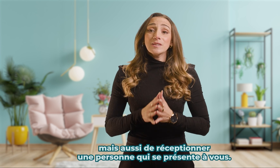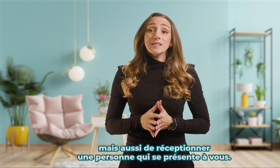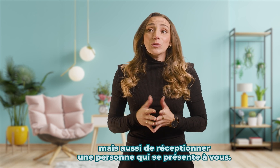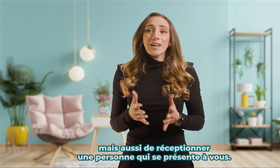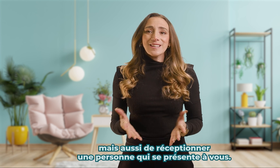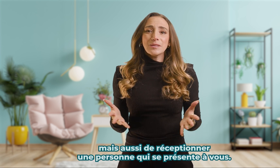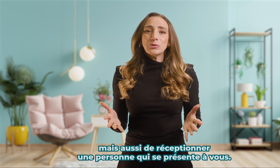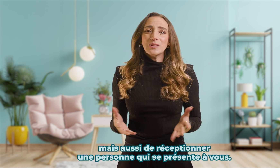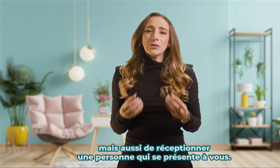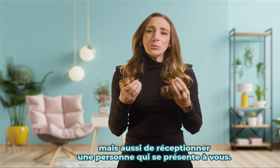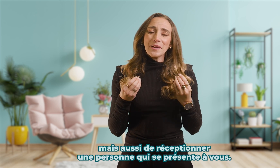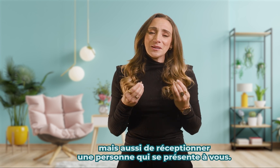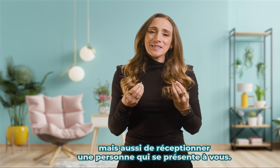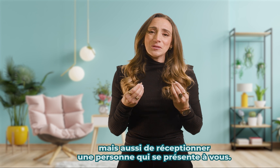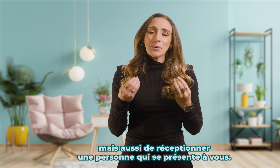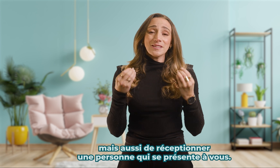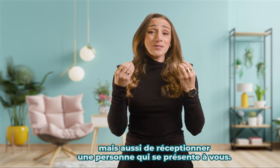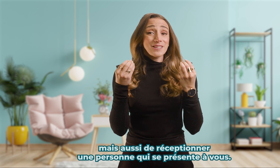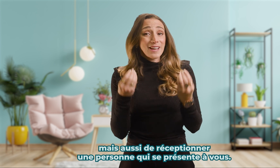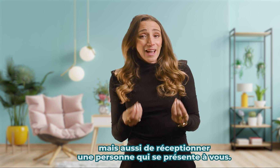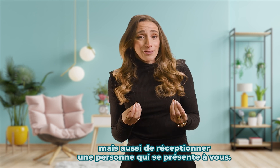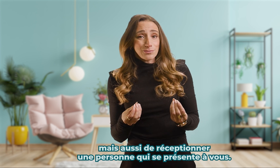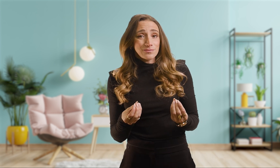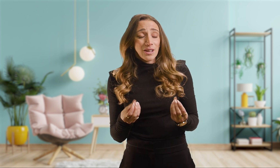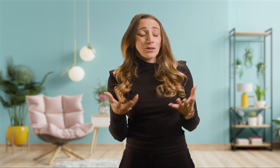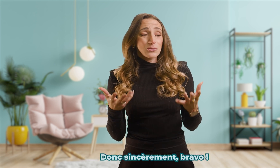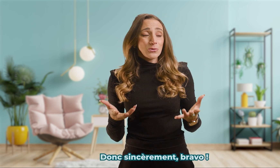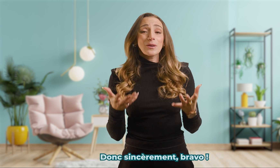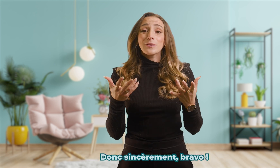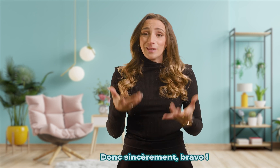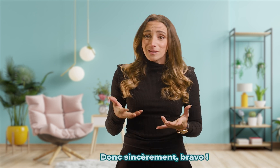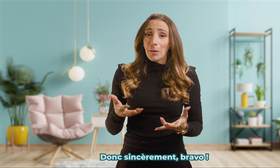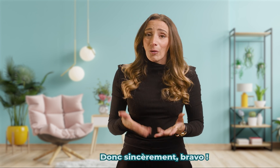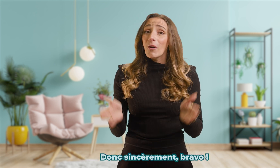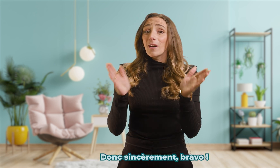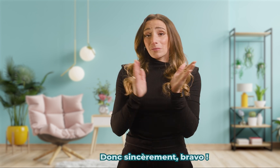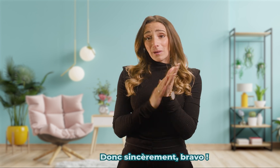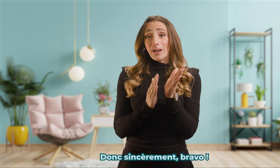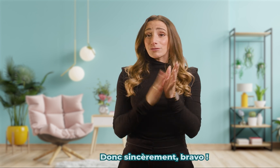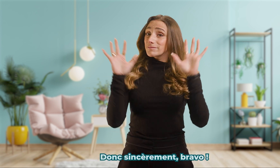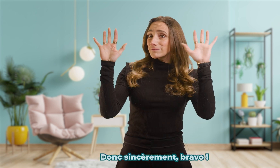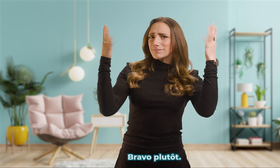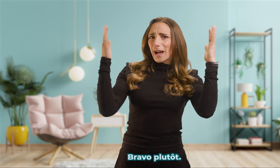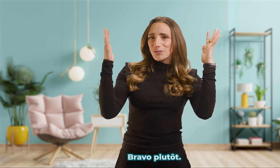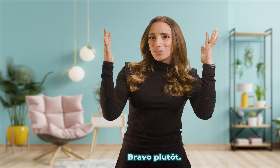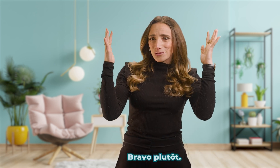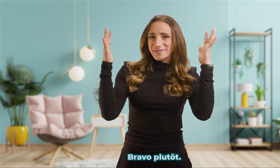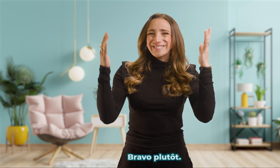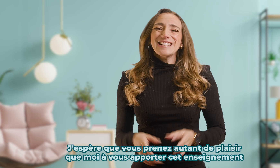aussi de réceptionner une personne qui se présente à vous. Donc, sincèrement, bravo, bravo plutôt.